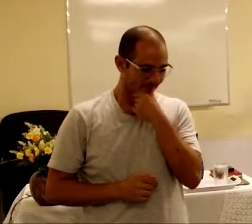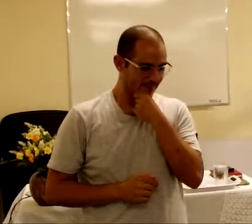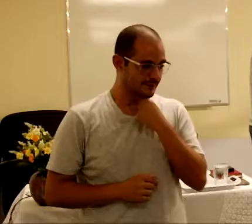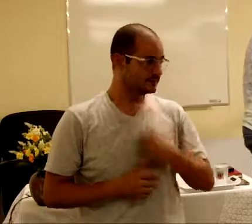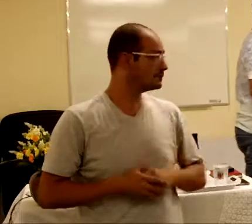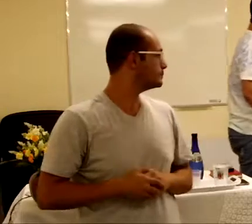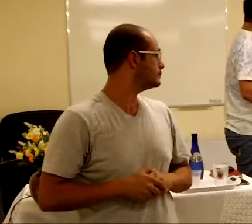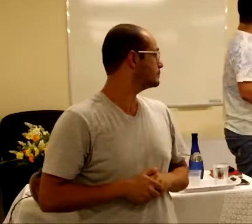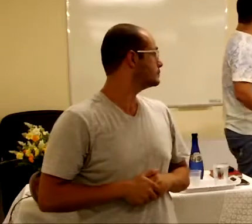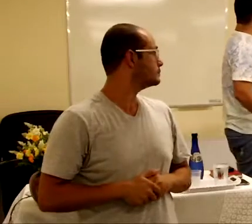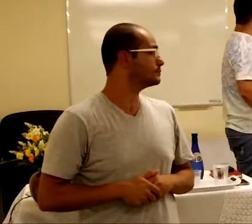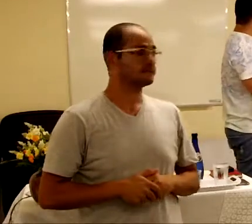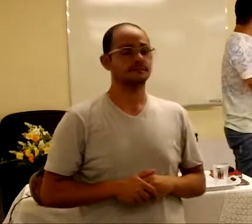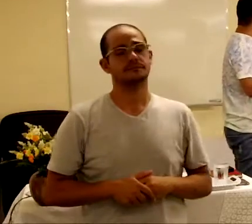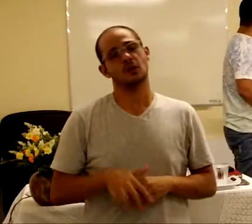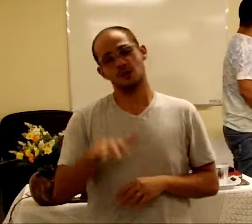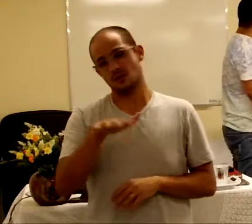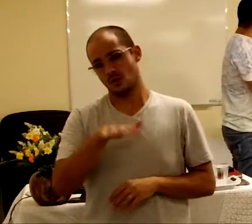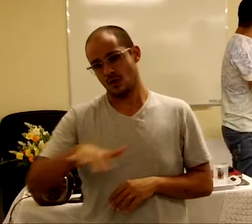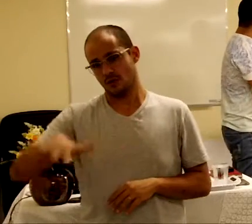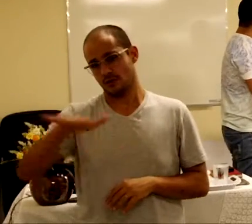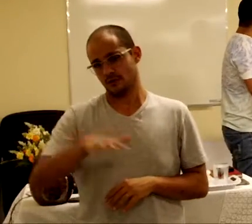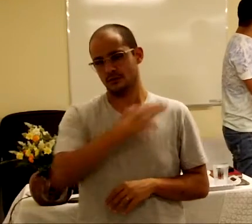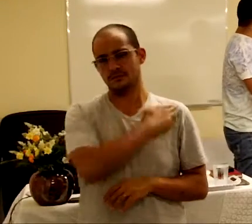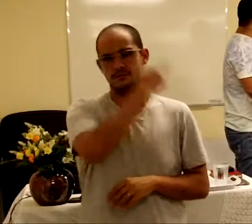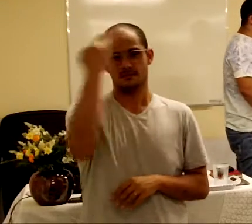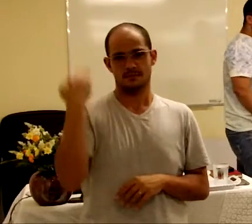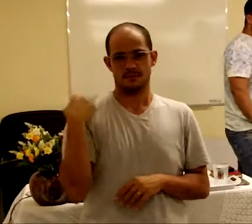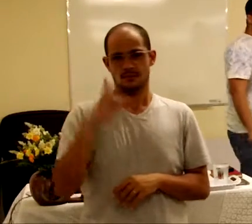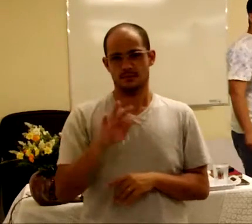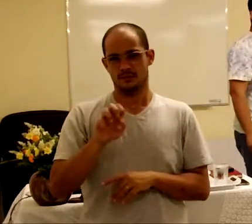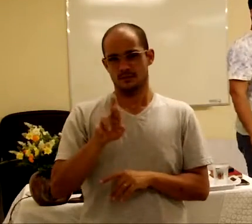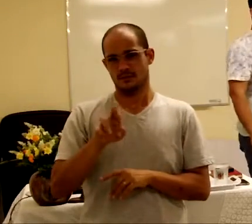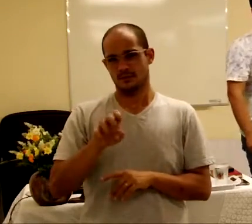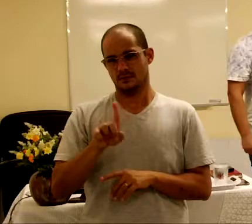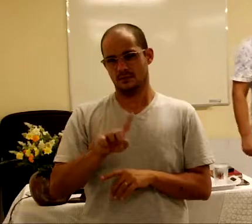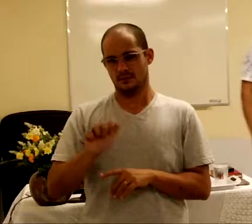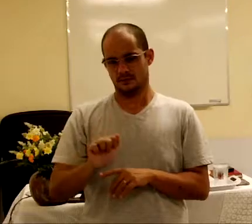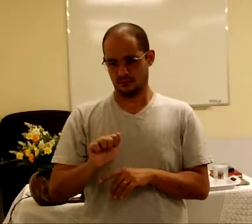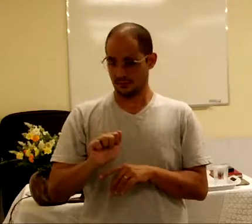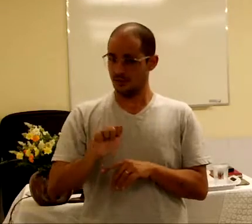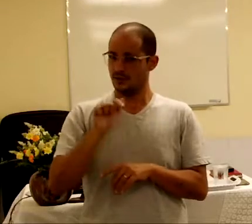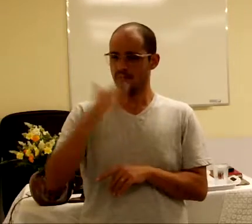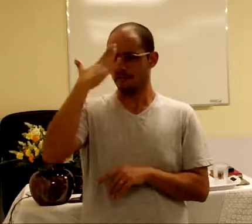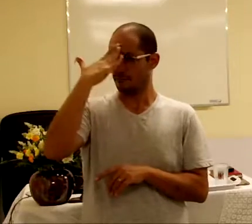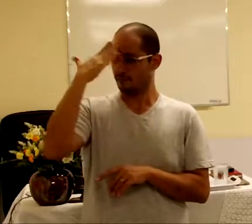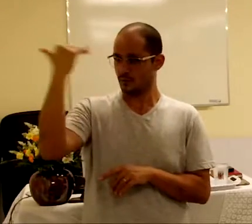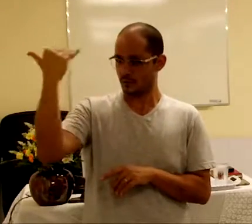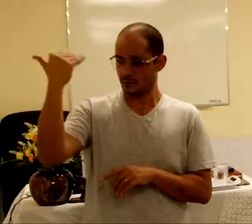Saindo do Espiritismo também, afinal de contas, né, há em todos os lugares. Tem a Madre Teresa de Calcutá, famosa também, um exemplo de uma alma